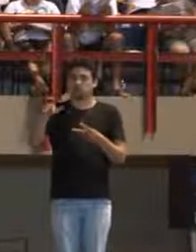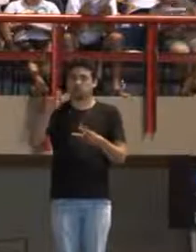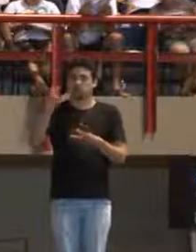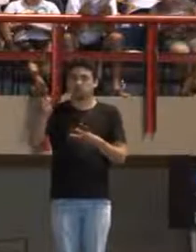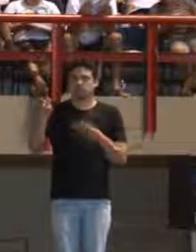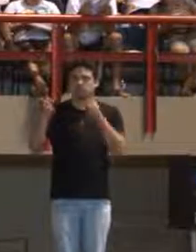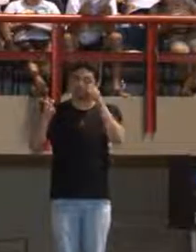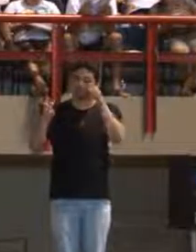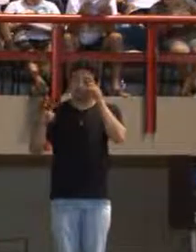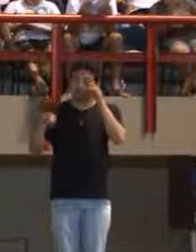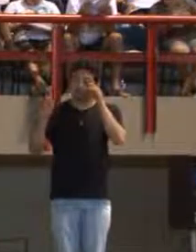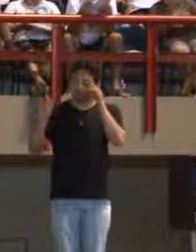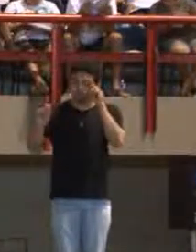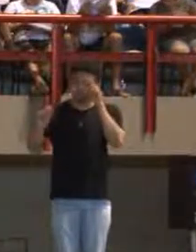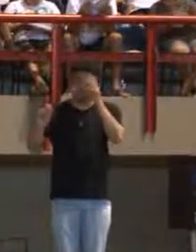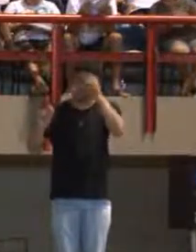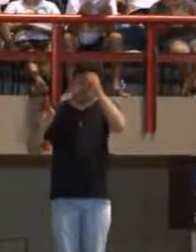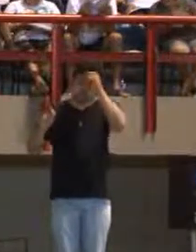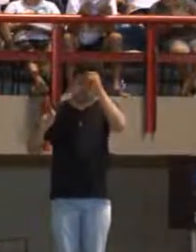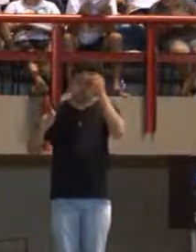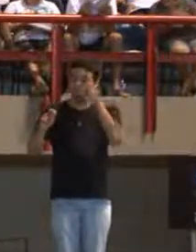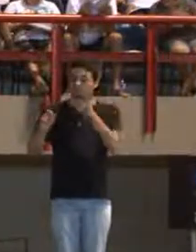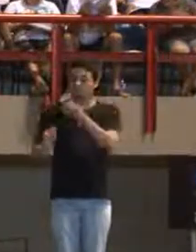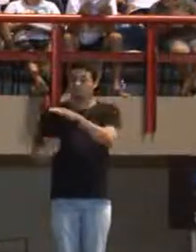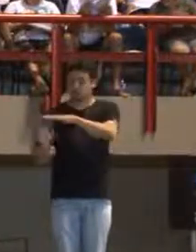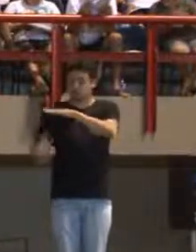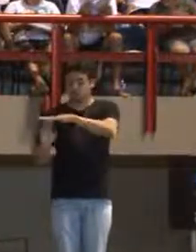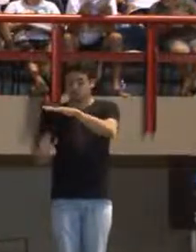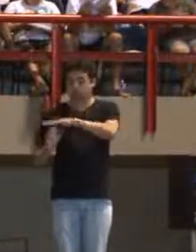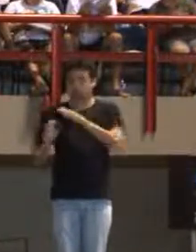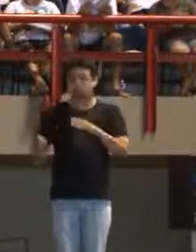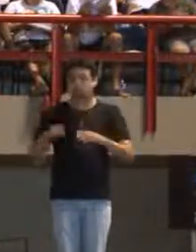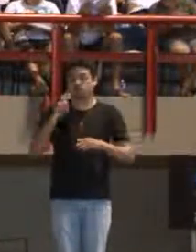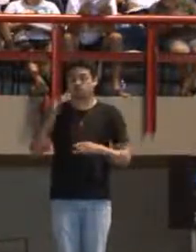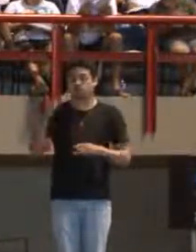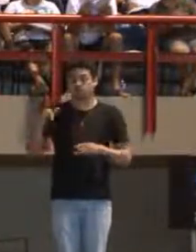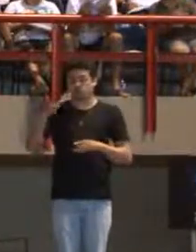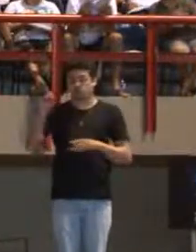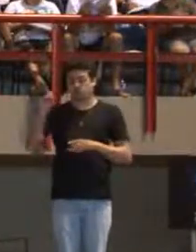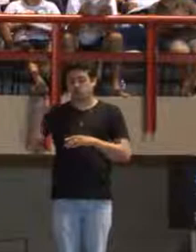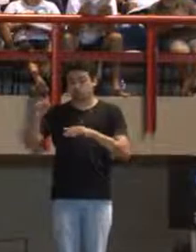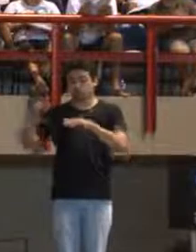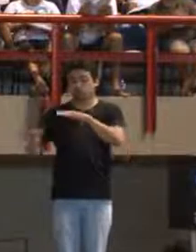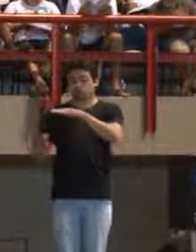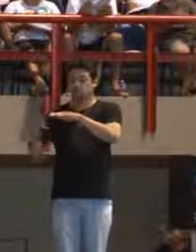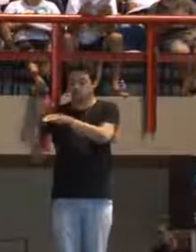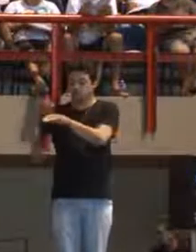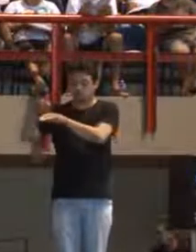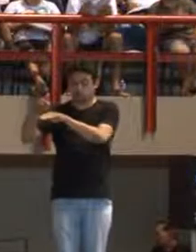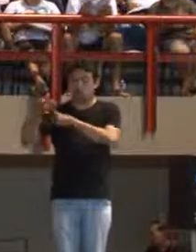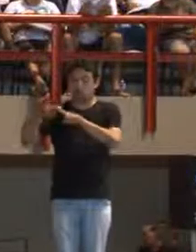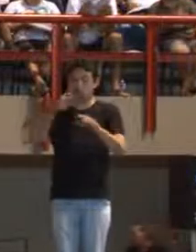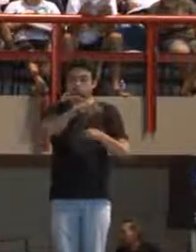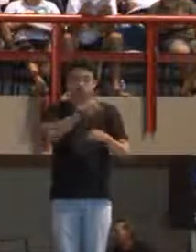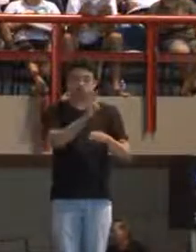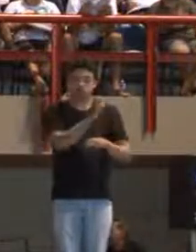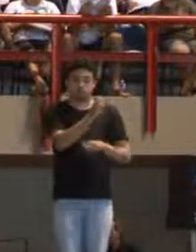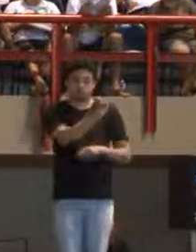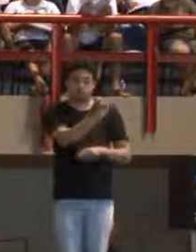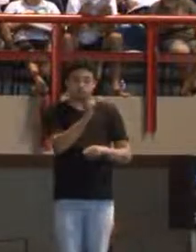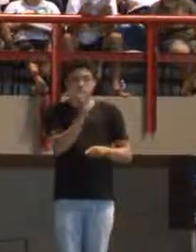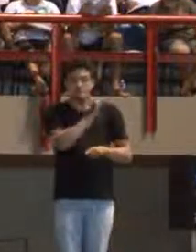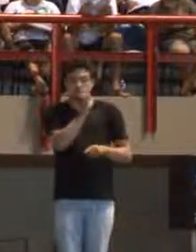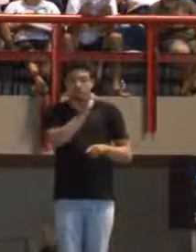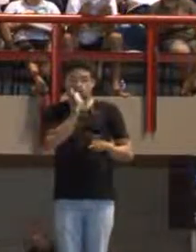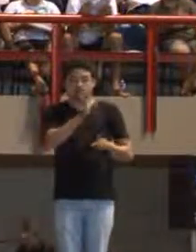natural ou 2,8 kg de gasolina, quanto como transmissor de energia. Pode ser obtido por múltiplas